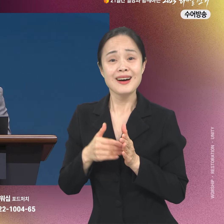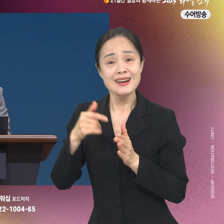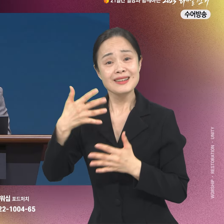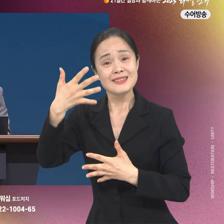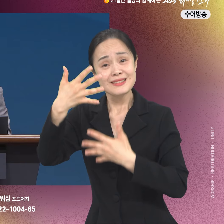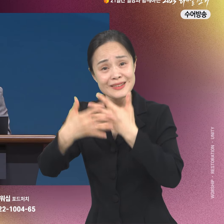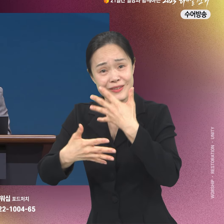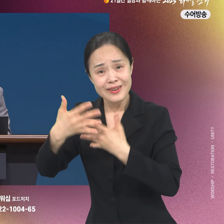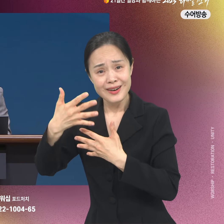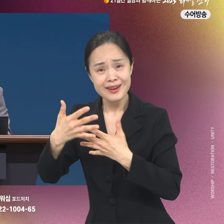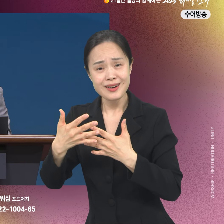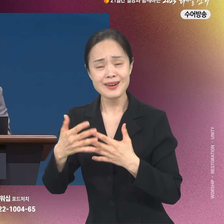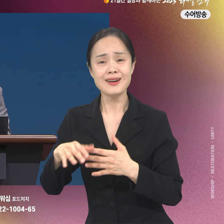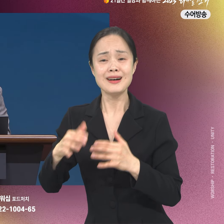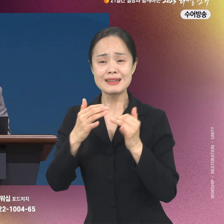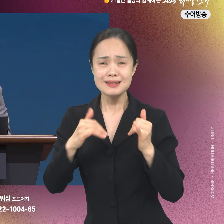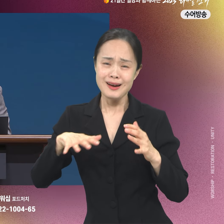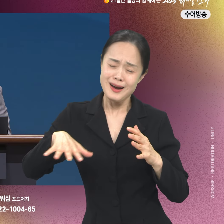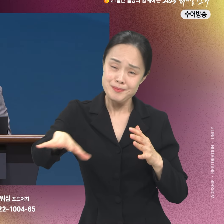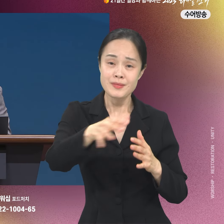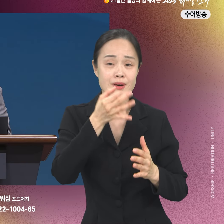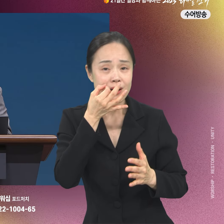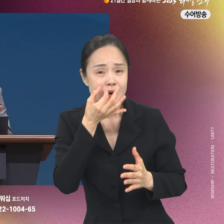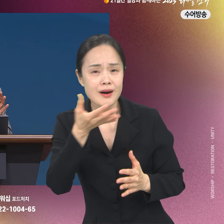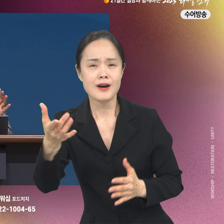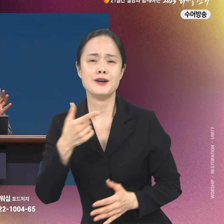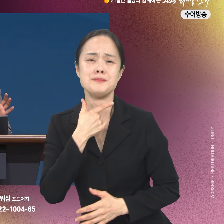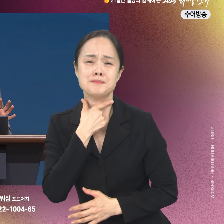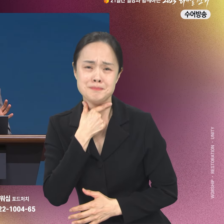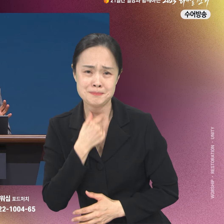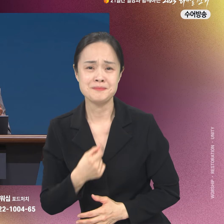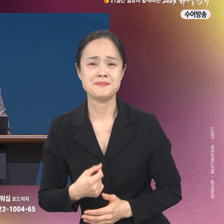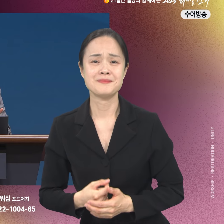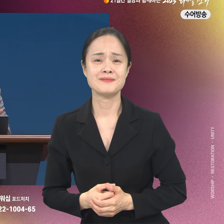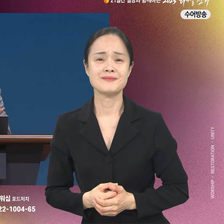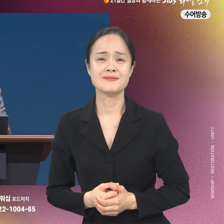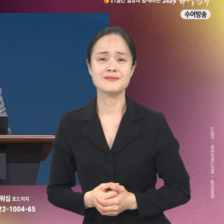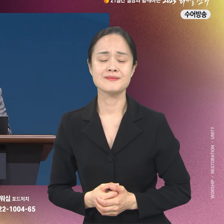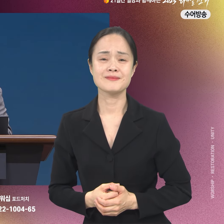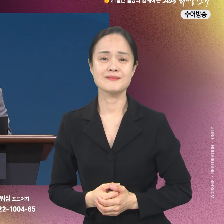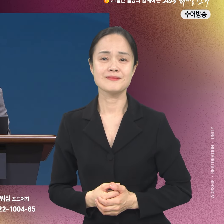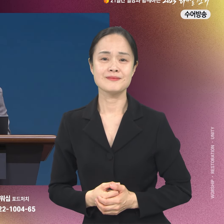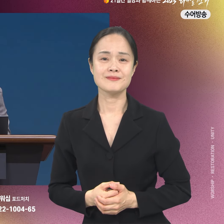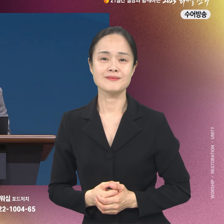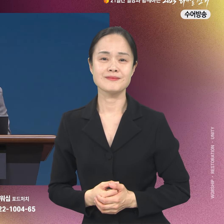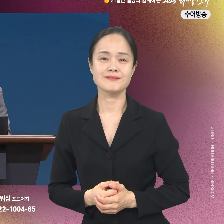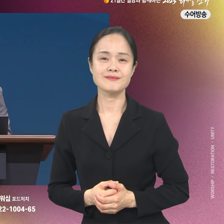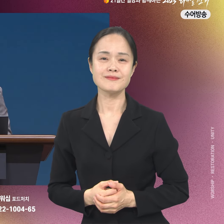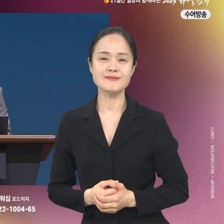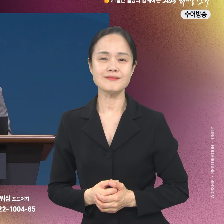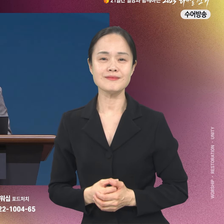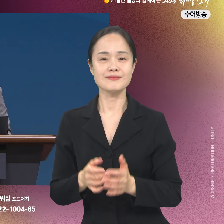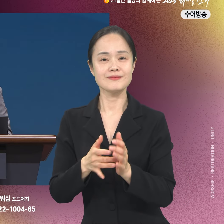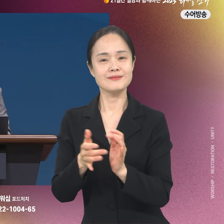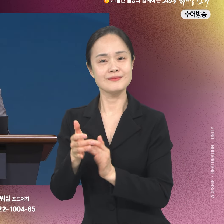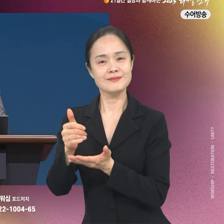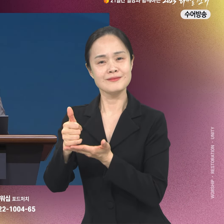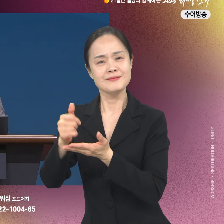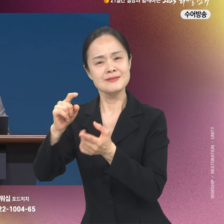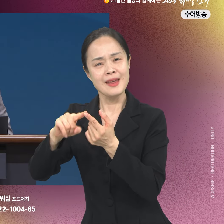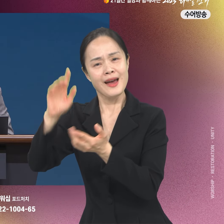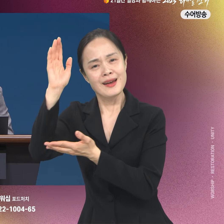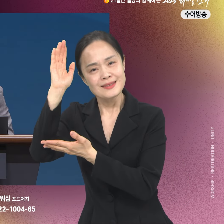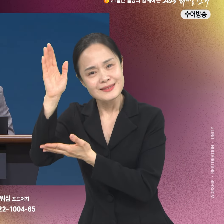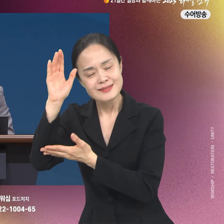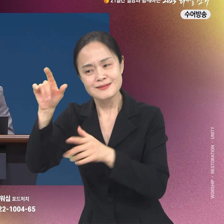그렇다면 성공이다. 이렇게 생각을 한 겁니다. 그래서 그 기준 하에서 에피소드들과 이야기들을